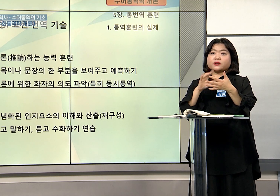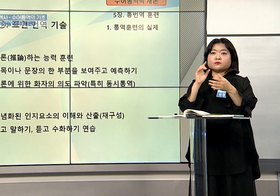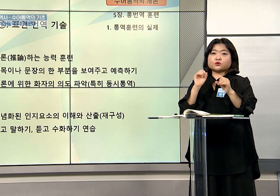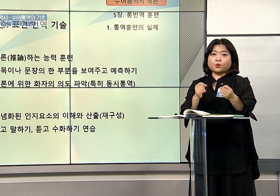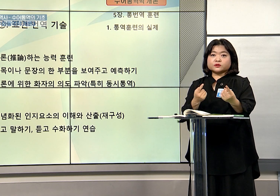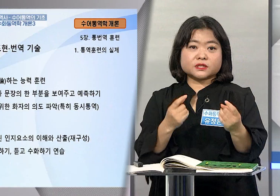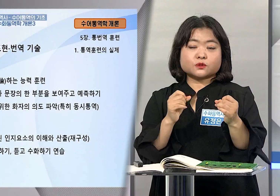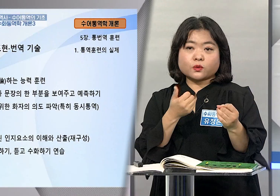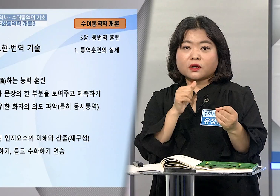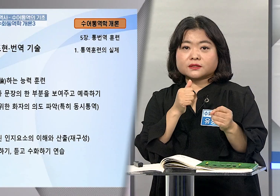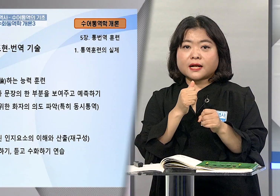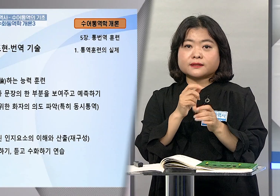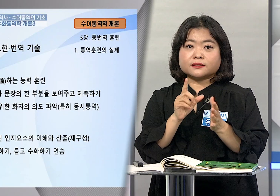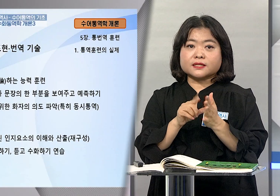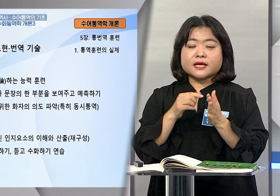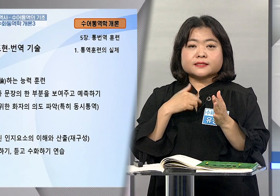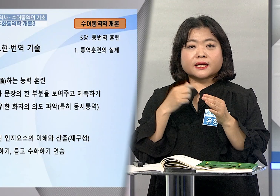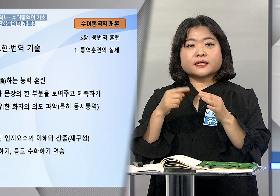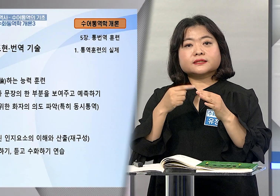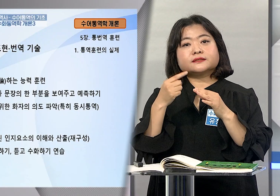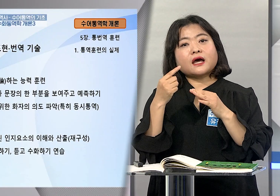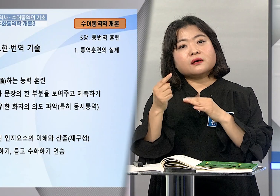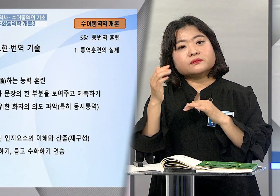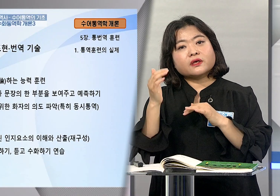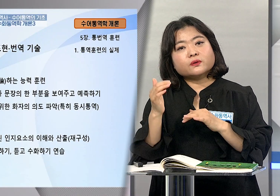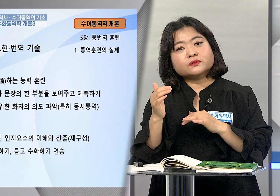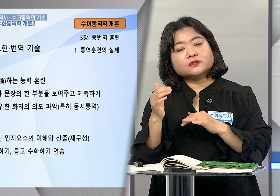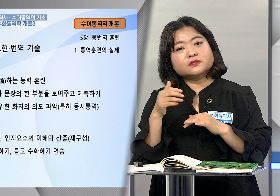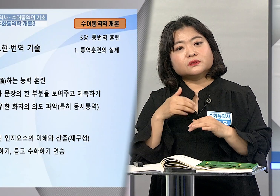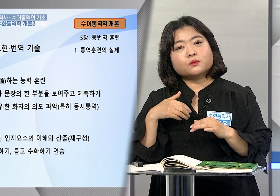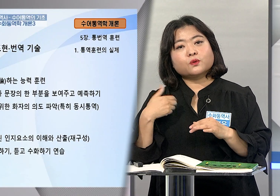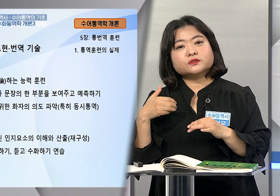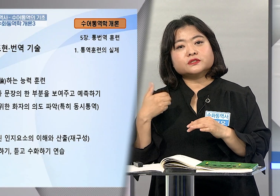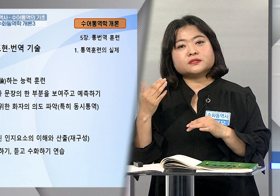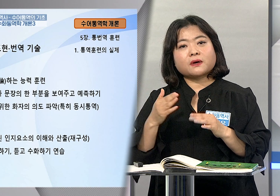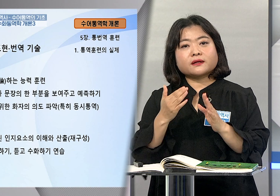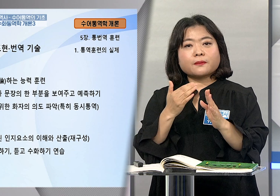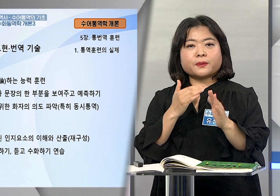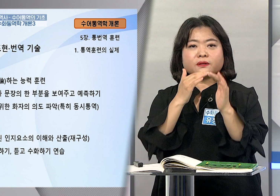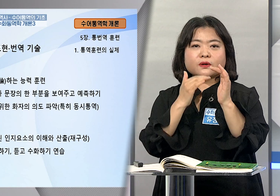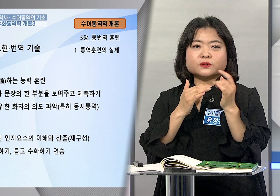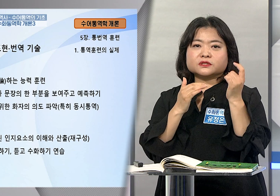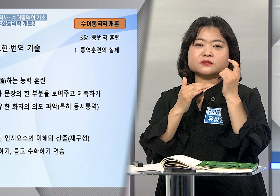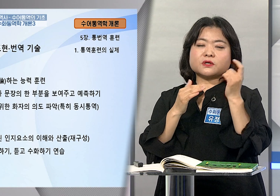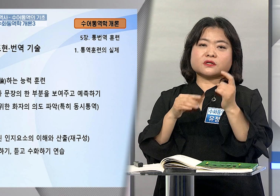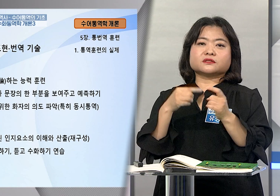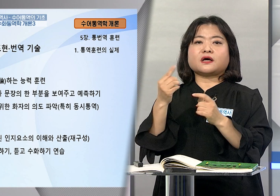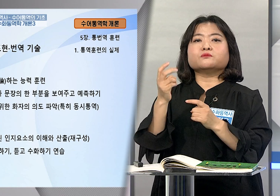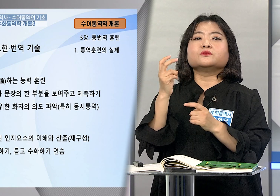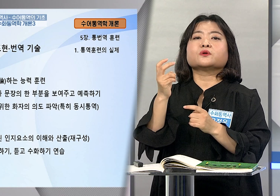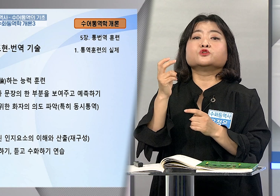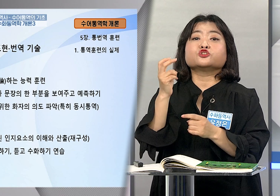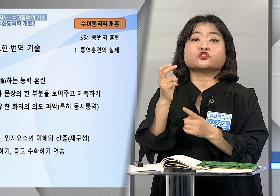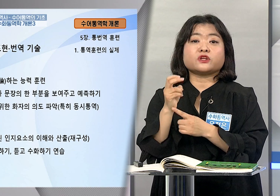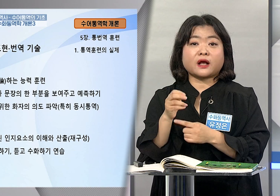왜냐하면 동시통역을 할 때는 제가 그 다음 내용을 모르지만 앞에 내용을 들으면서 그 다음 내용을 추론해